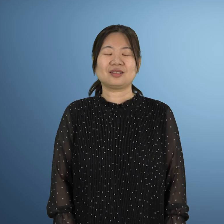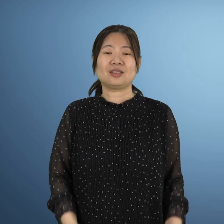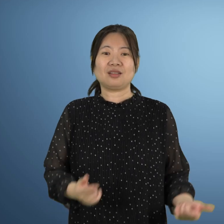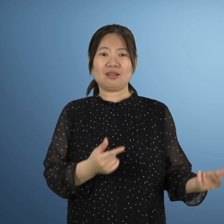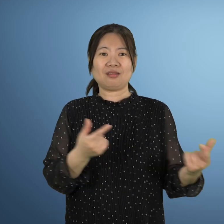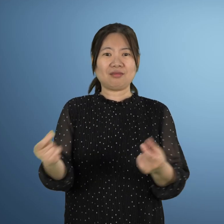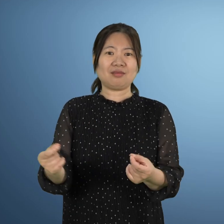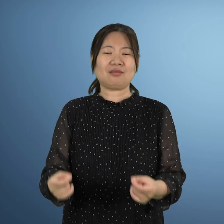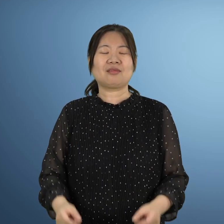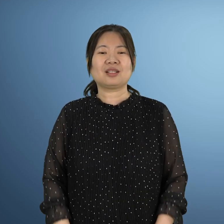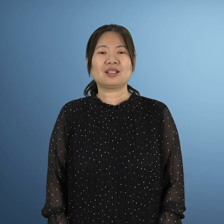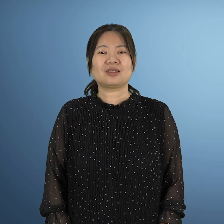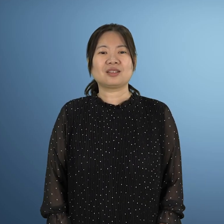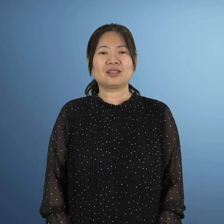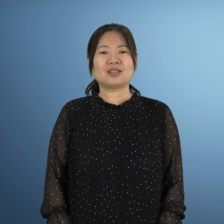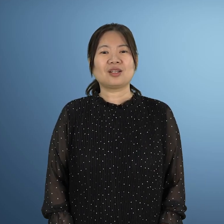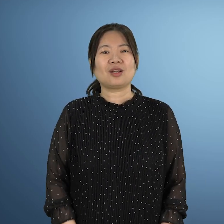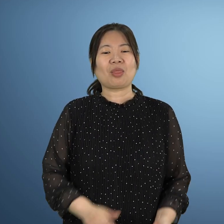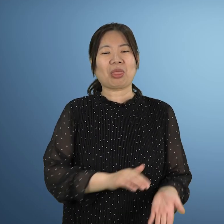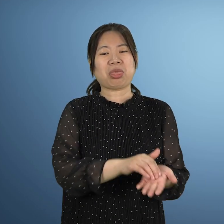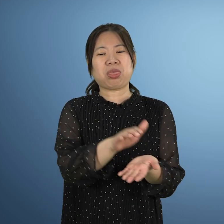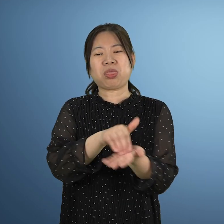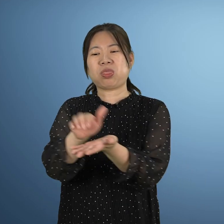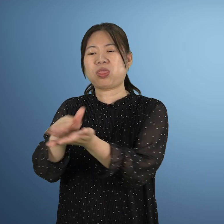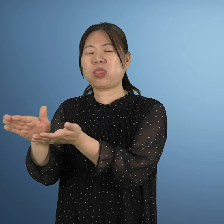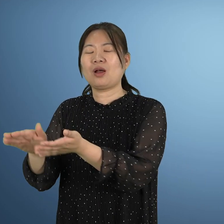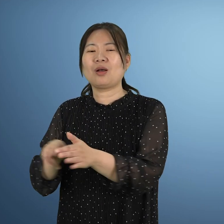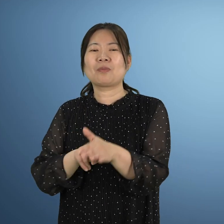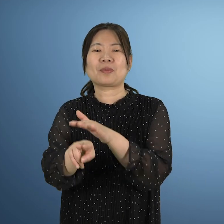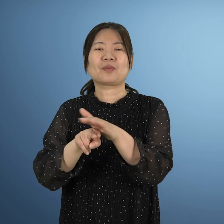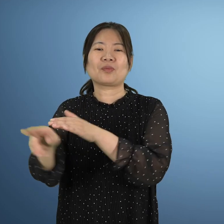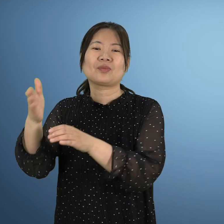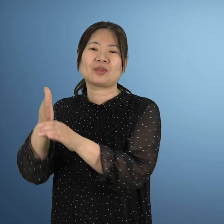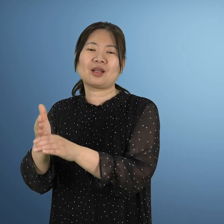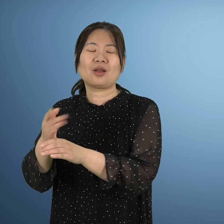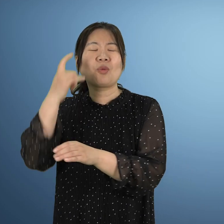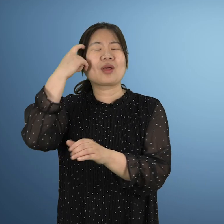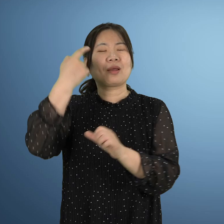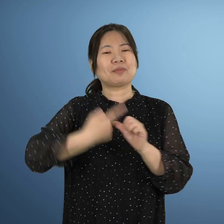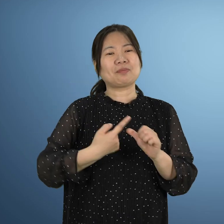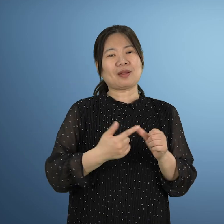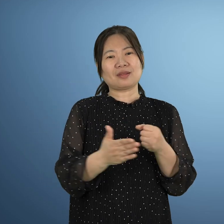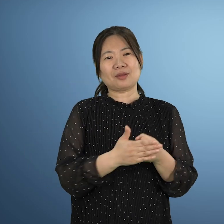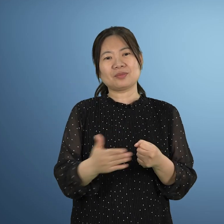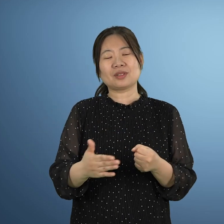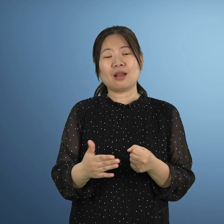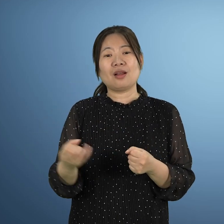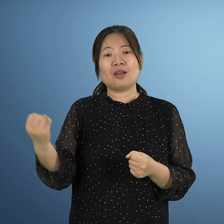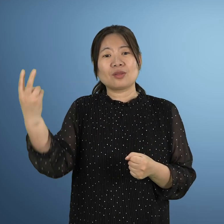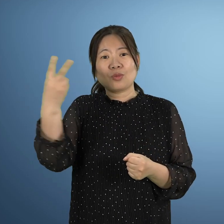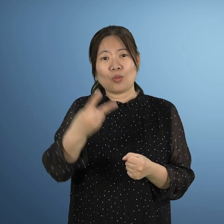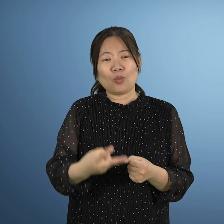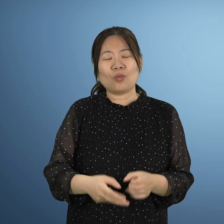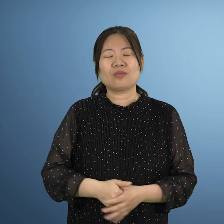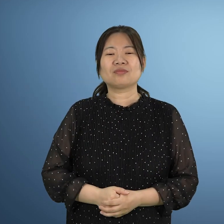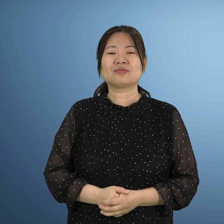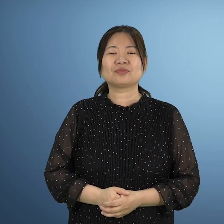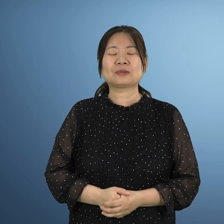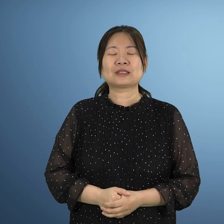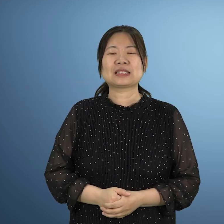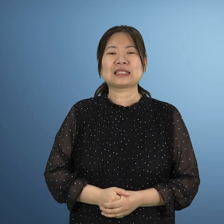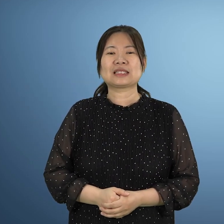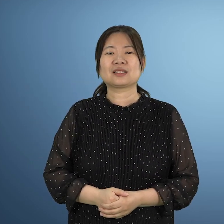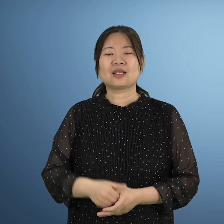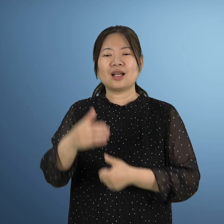전부 쫓겨다녀요. 핍박이 일어나서 쫓겨가고 거기서 또